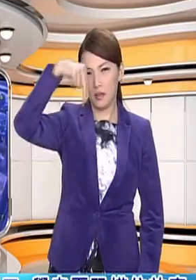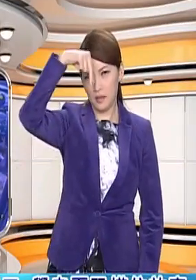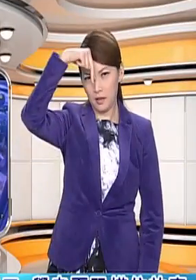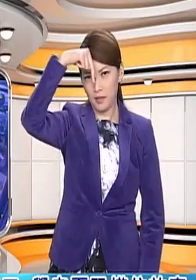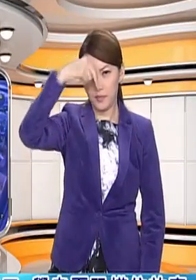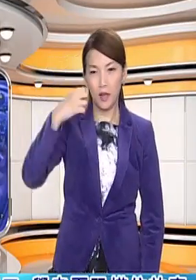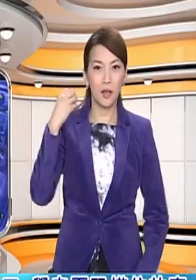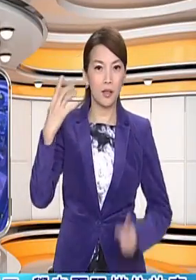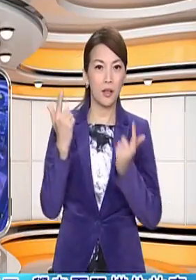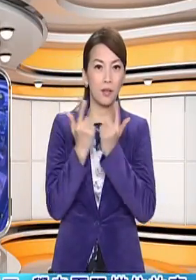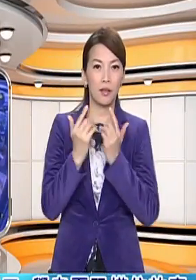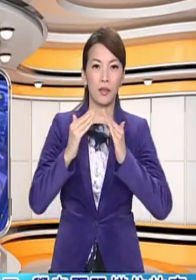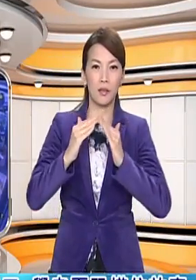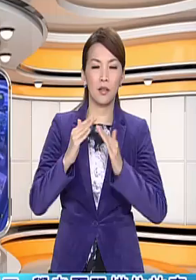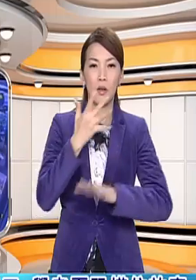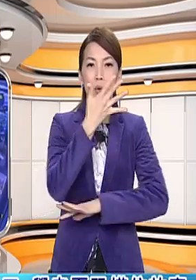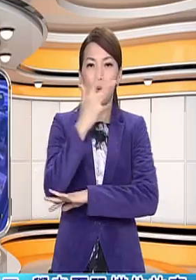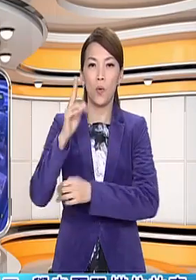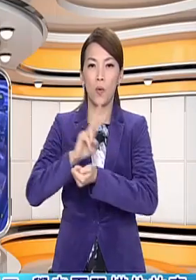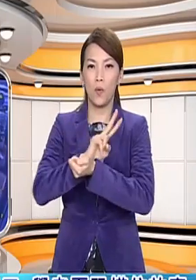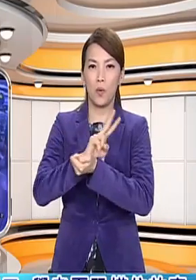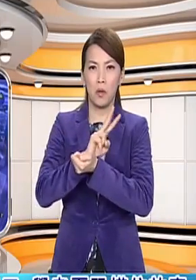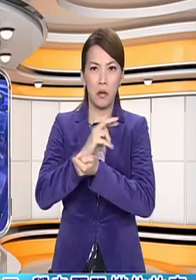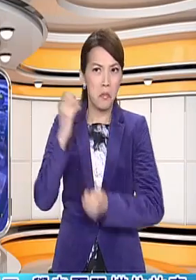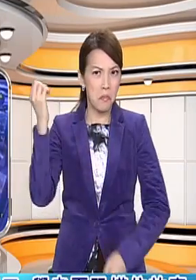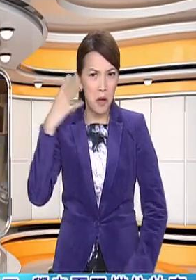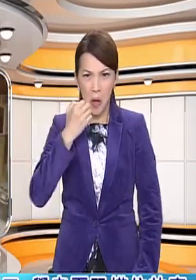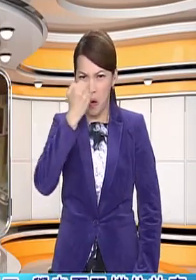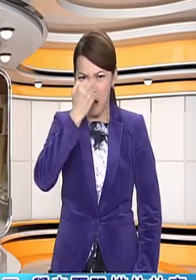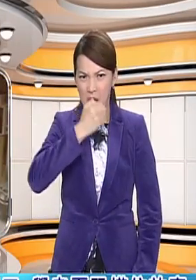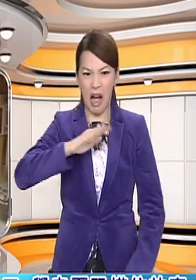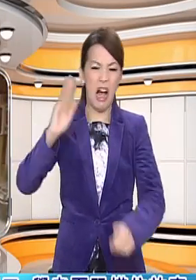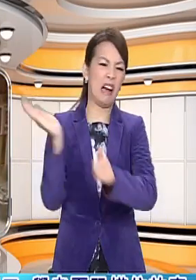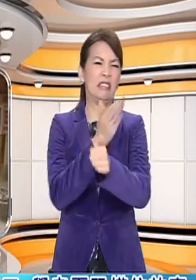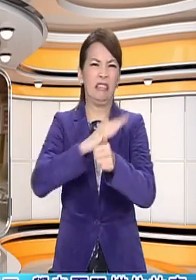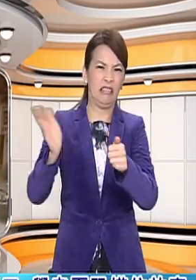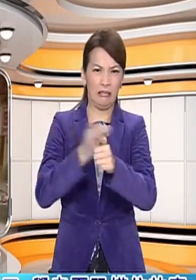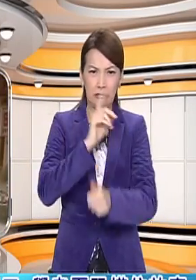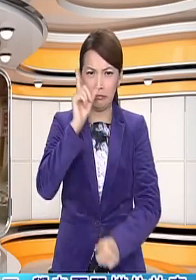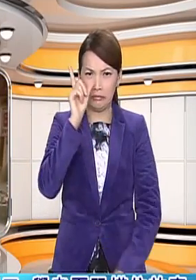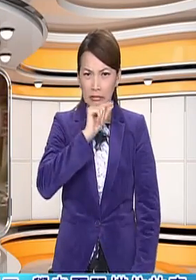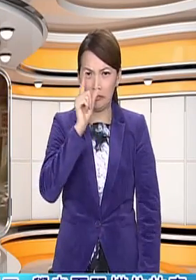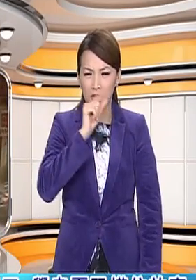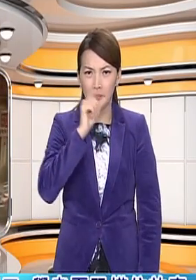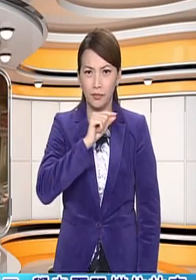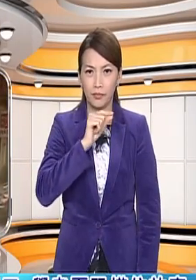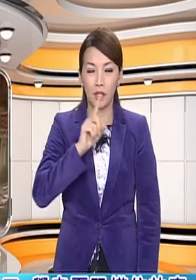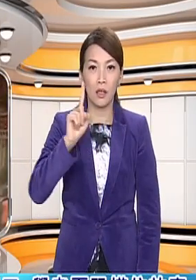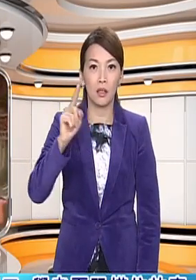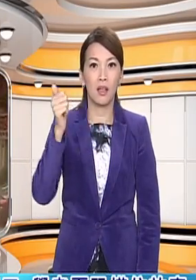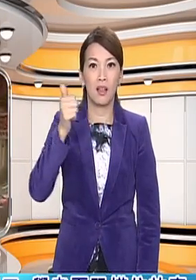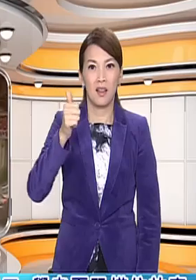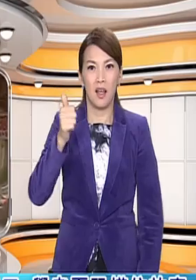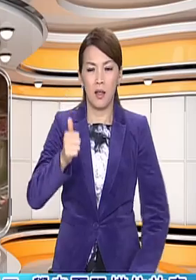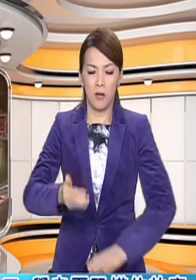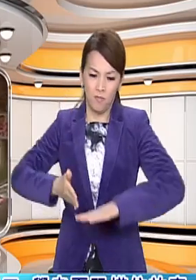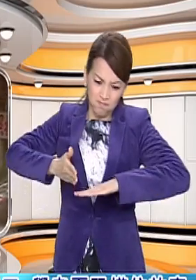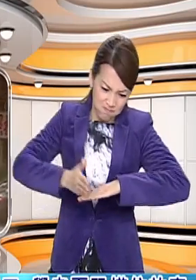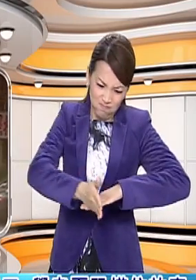新北市树林昨天下午也传出了民众砍伤人的事件，一名男子持巨刀